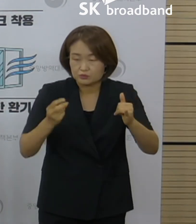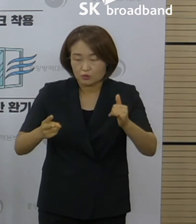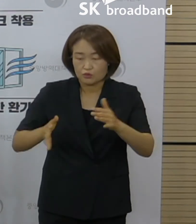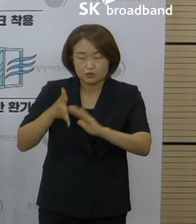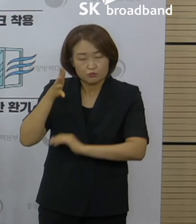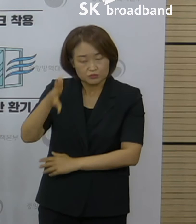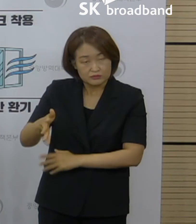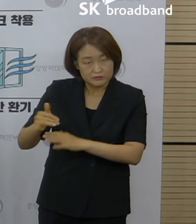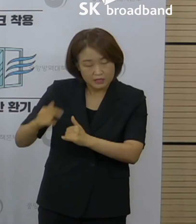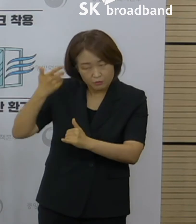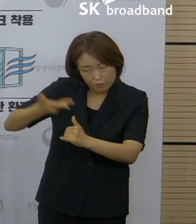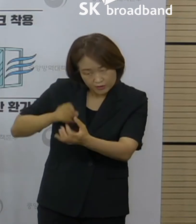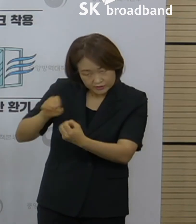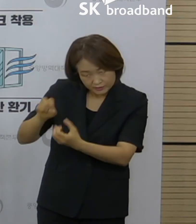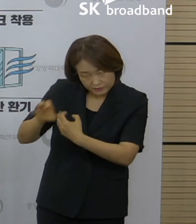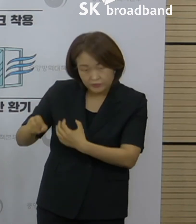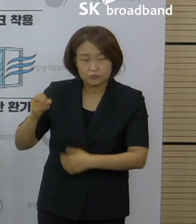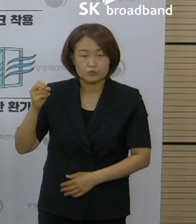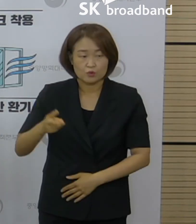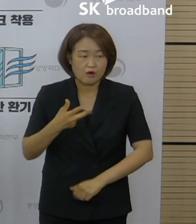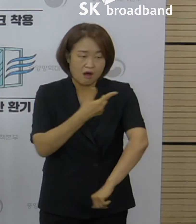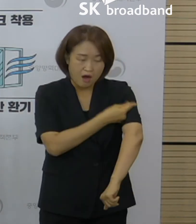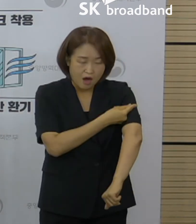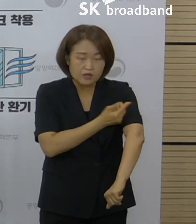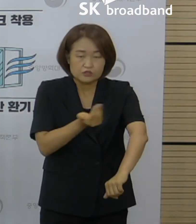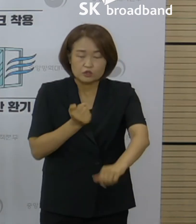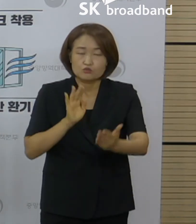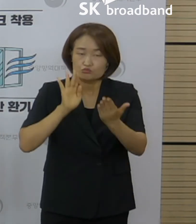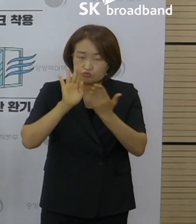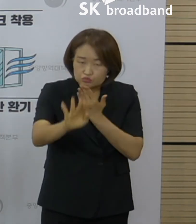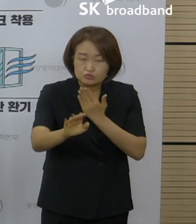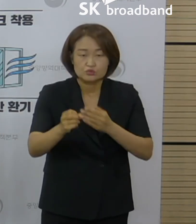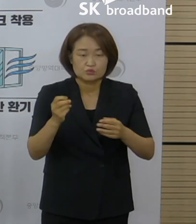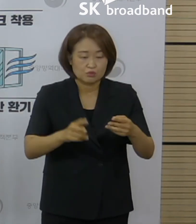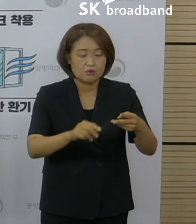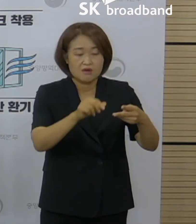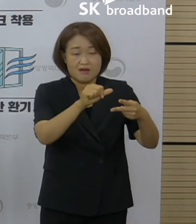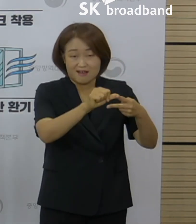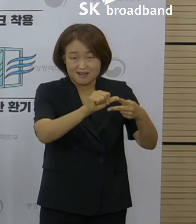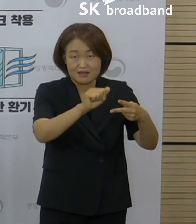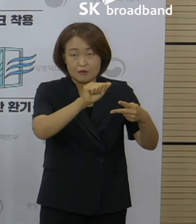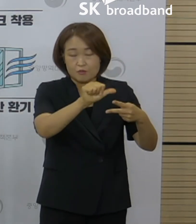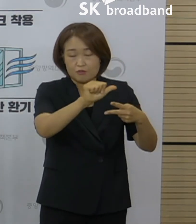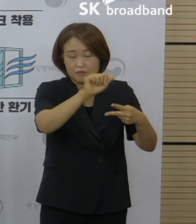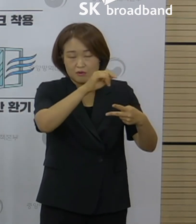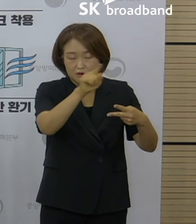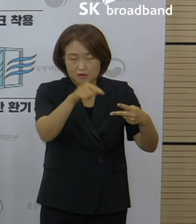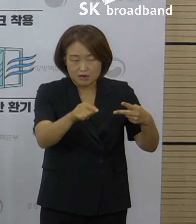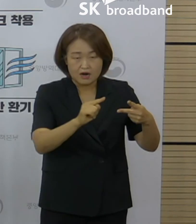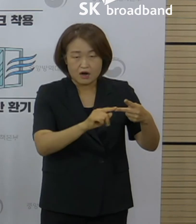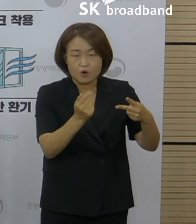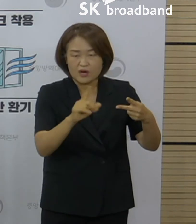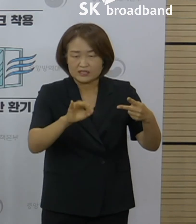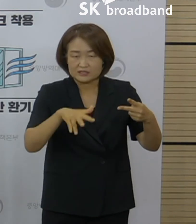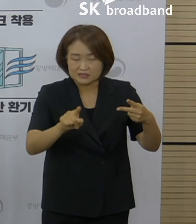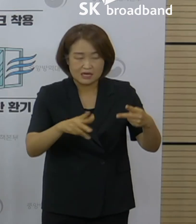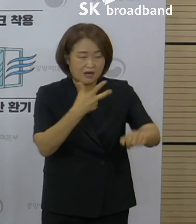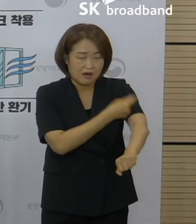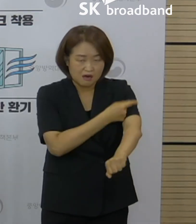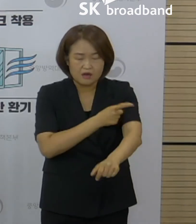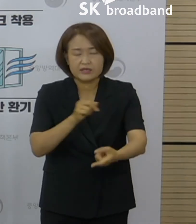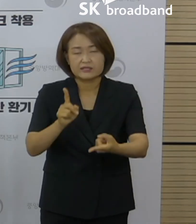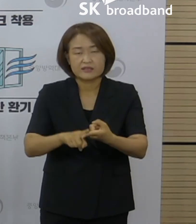답변하고 또 예방접종 전후의 주의사항, 또 교차접종, 이상반응 등과 관련된 정보를 다음 주 월요일